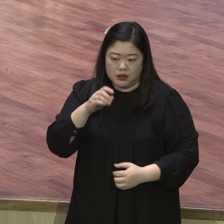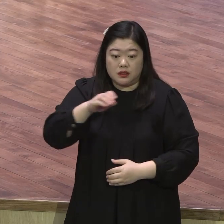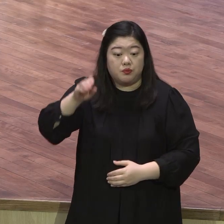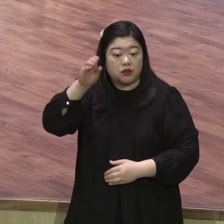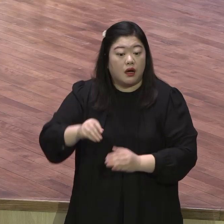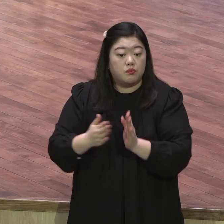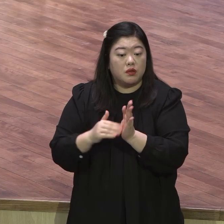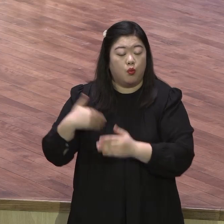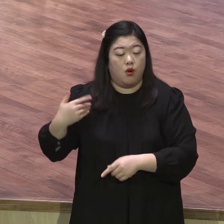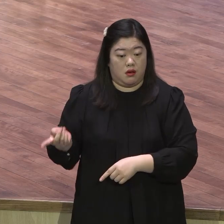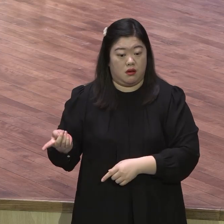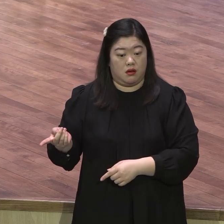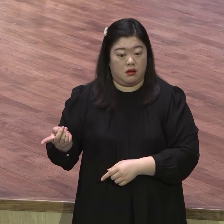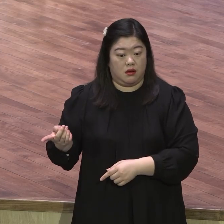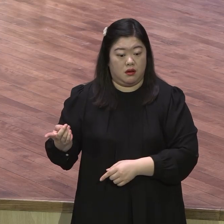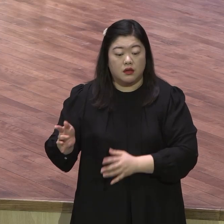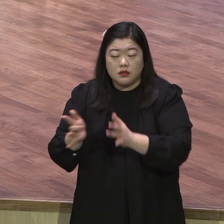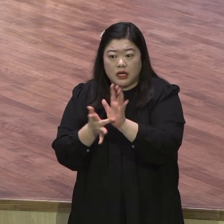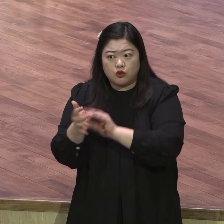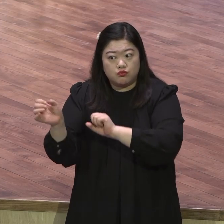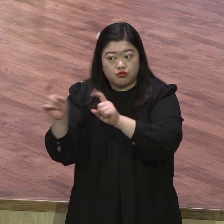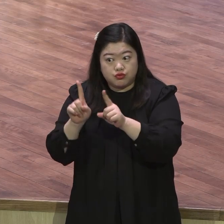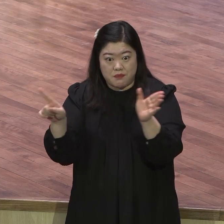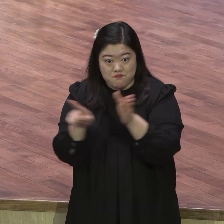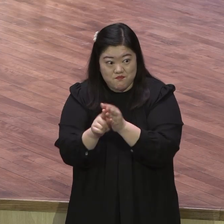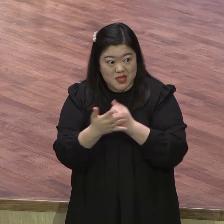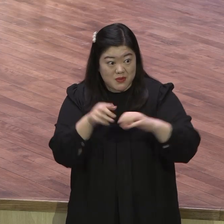예수님이 부활하실 것을 믿은 사람도 아니에요.